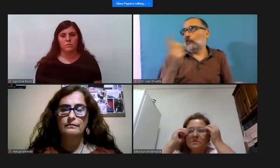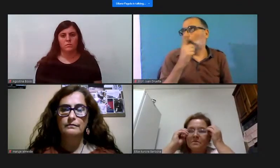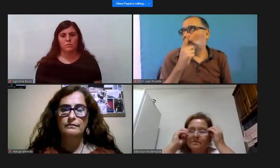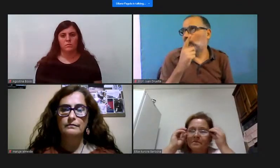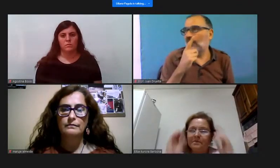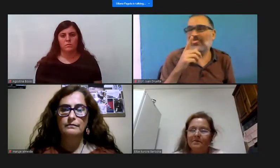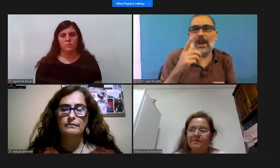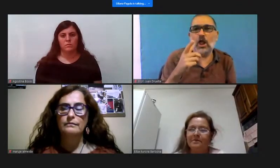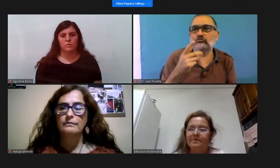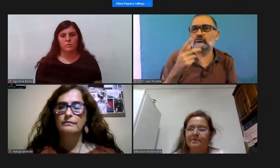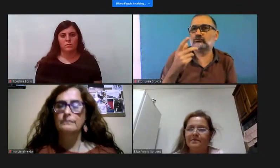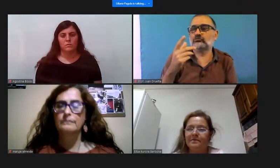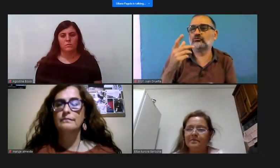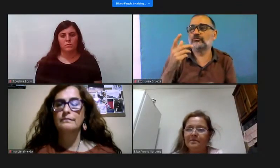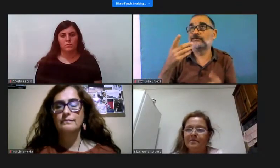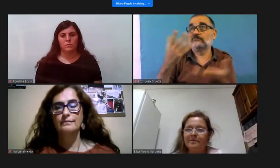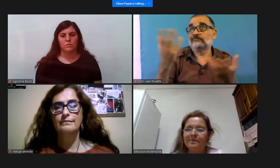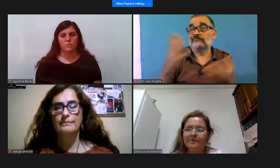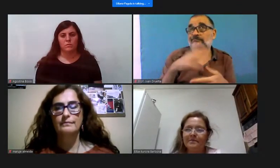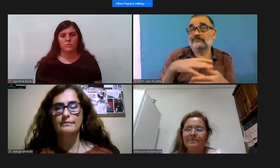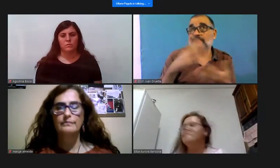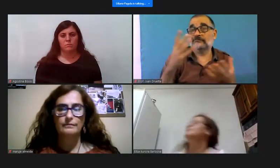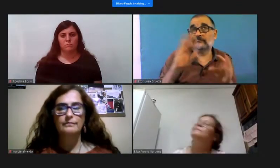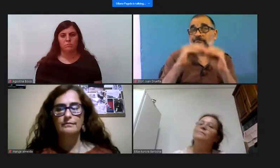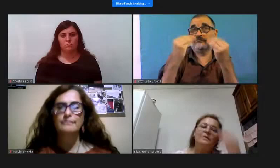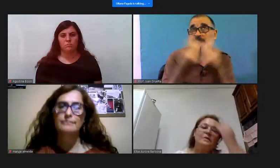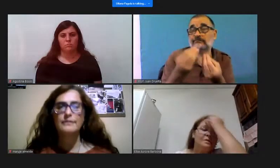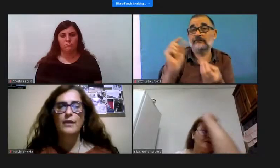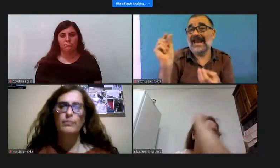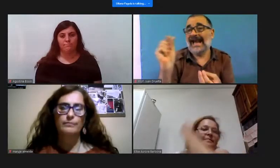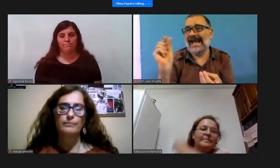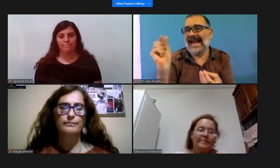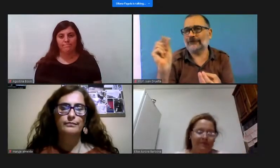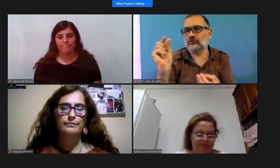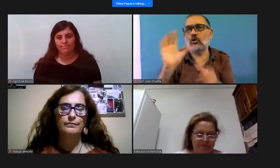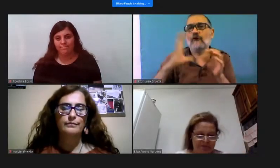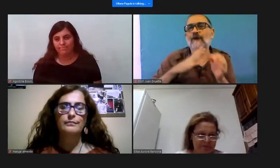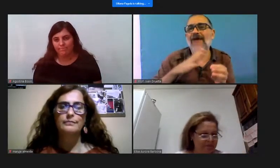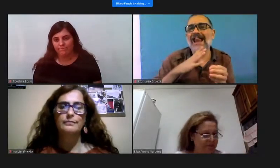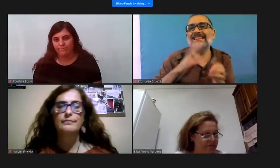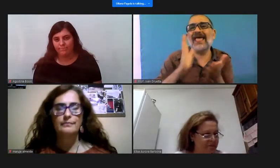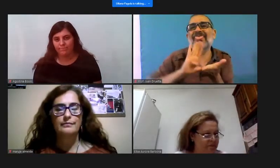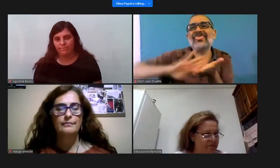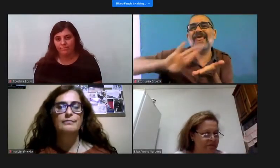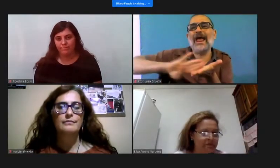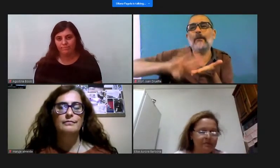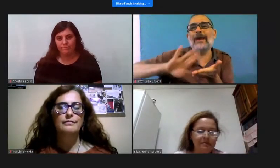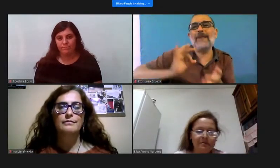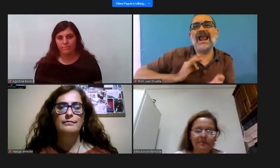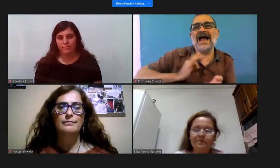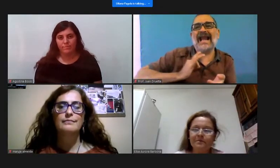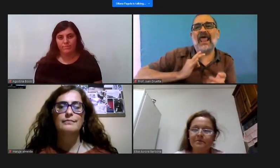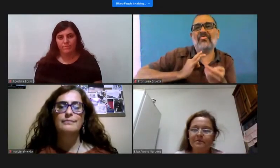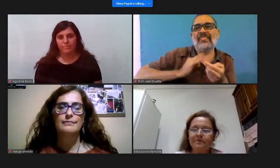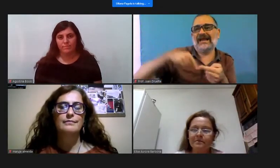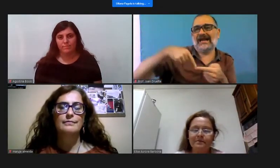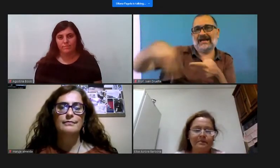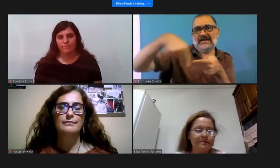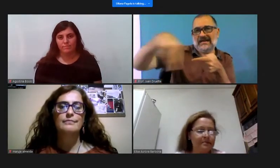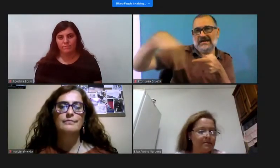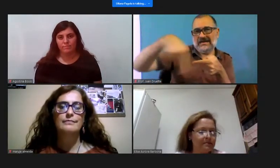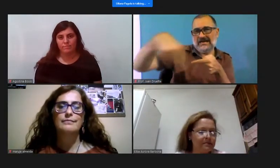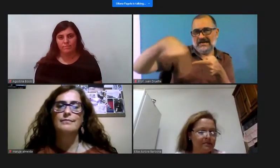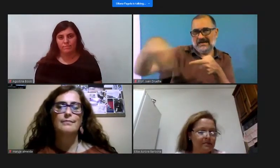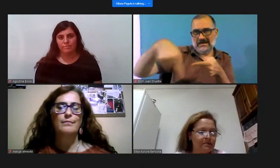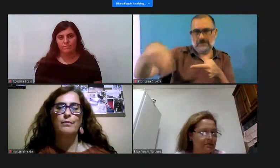materias. Ahora deben quedar, no sé, me parece que, no sé, en total faltarían,